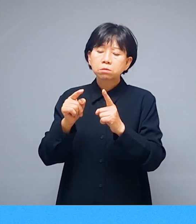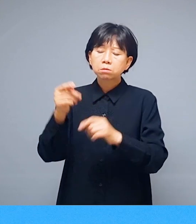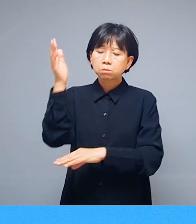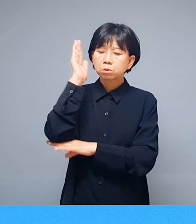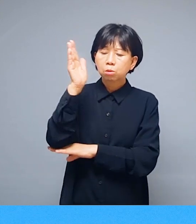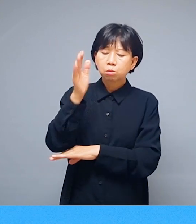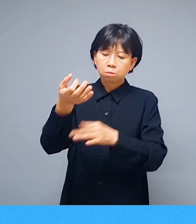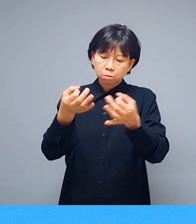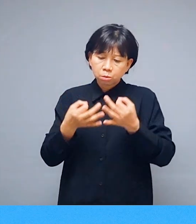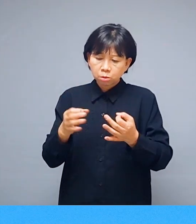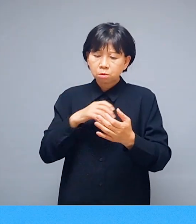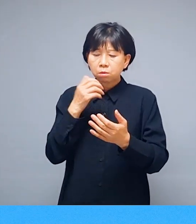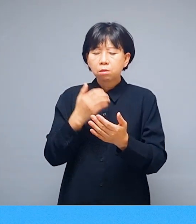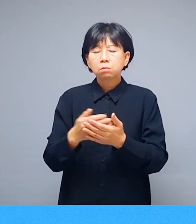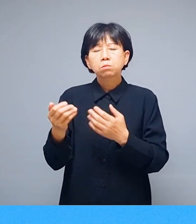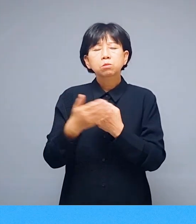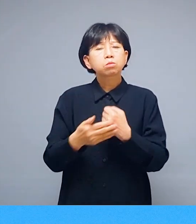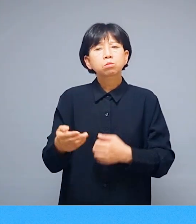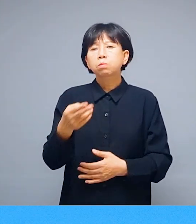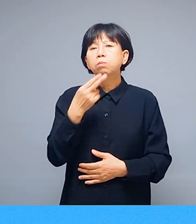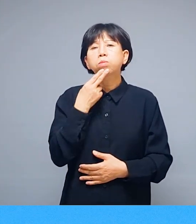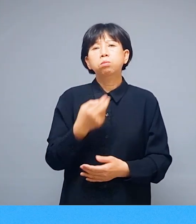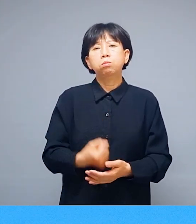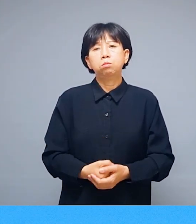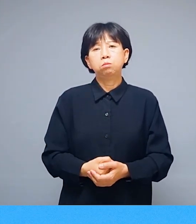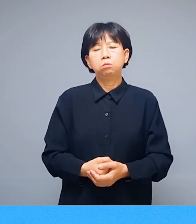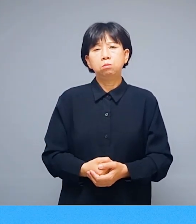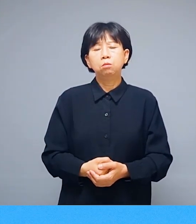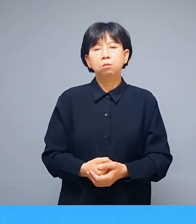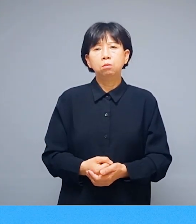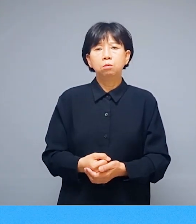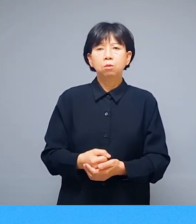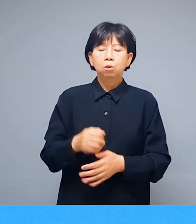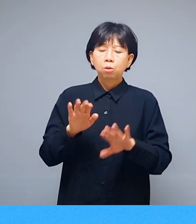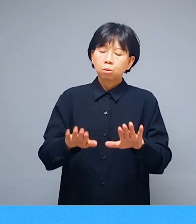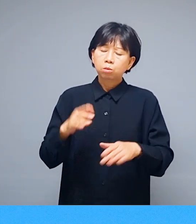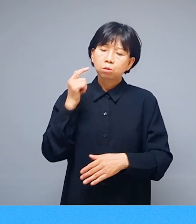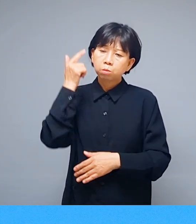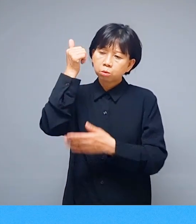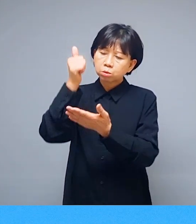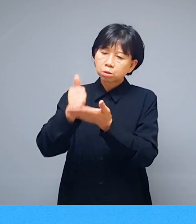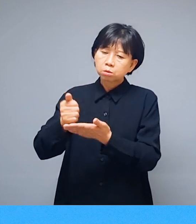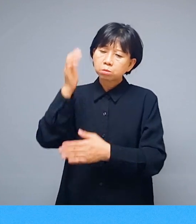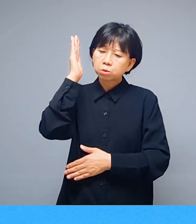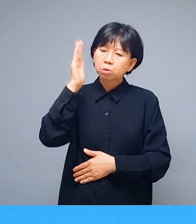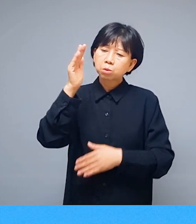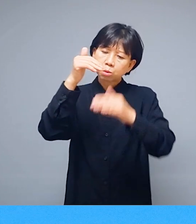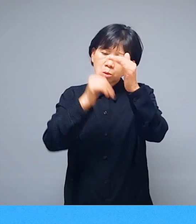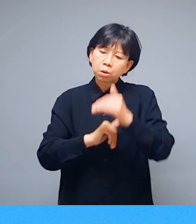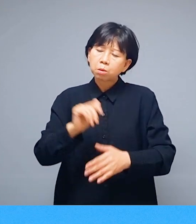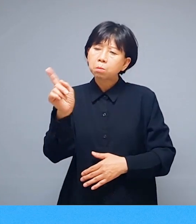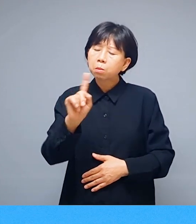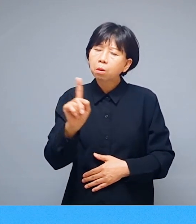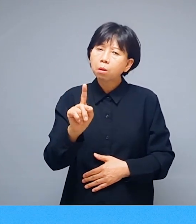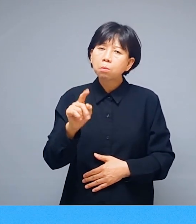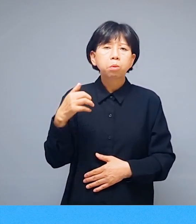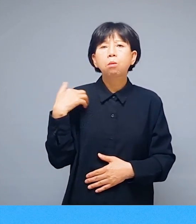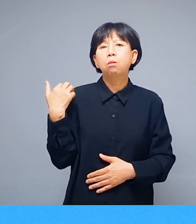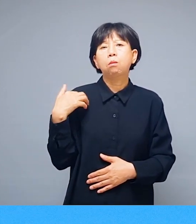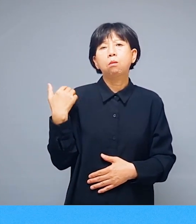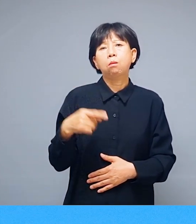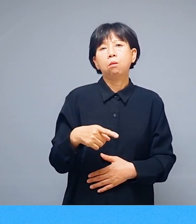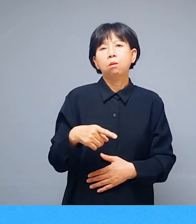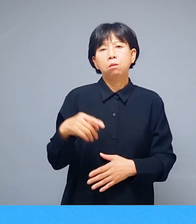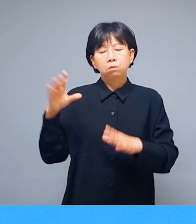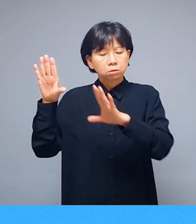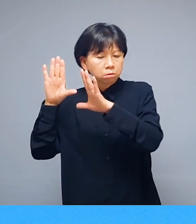거예요. 오늘 목사님이 뭐 설교했지? 한 귀로 듣고 한 귀로 흘려 들었기 때문에, 귀담아